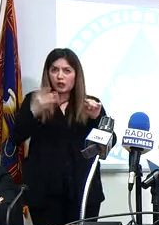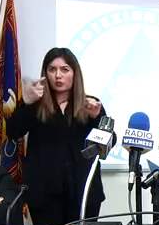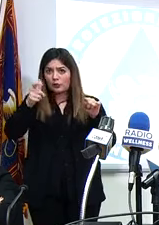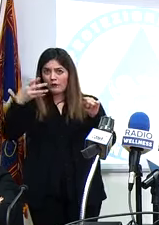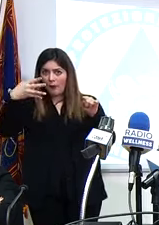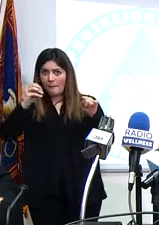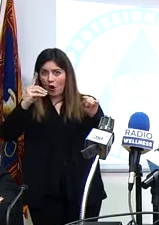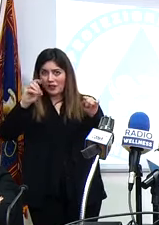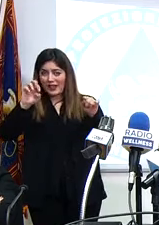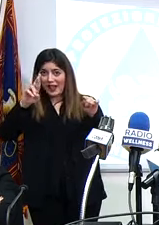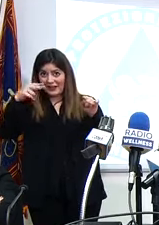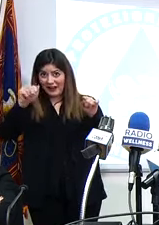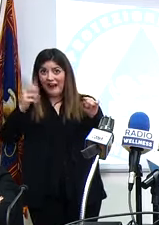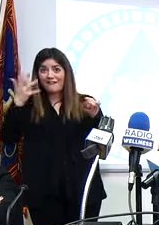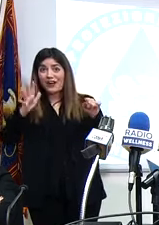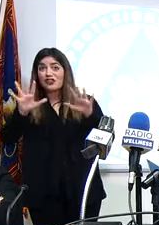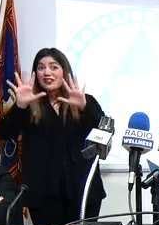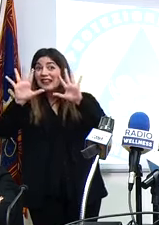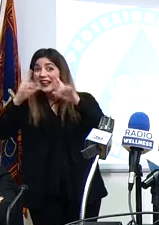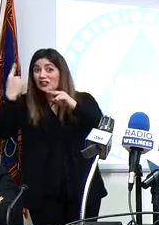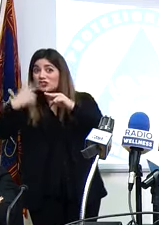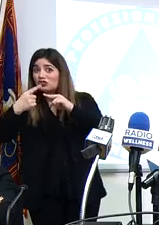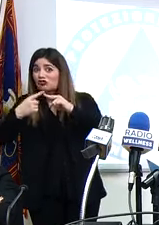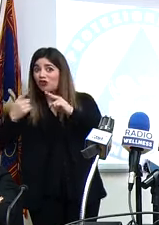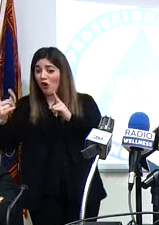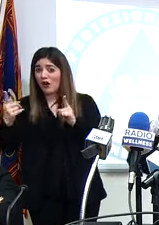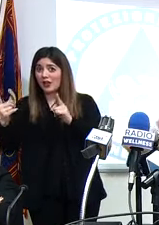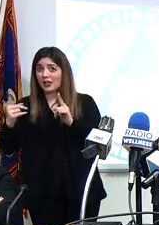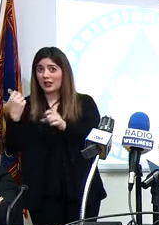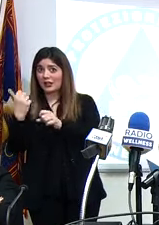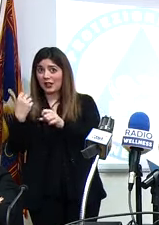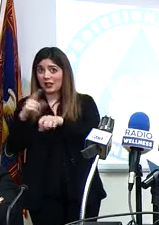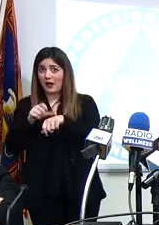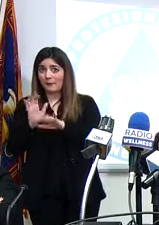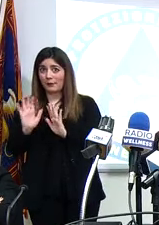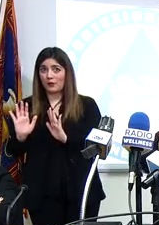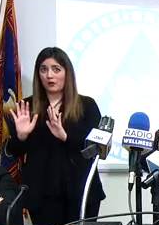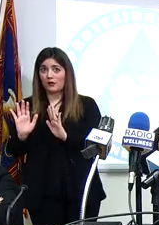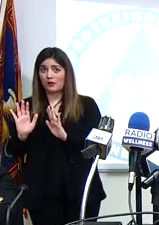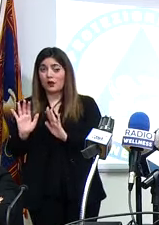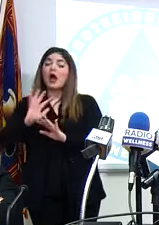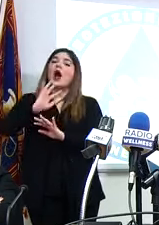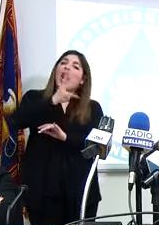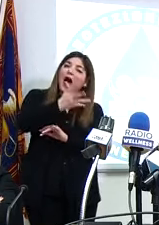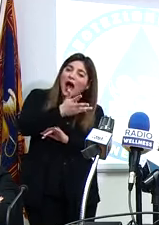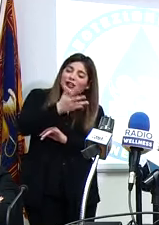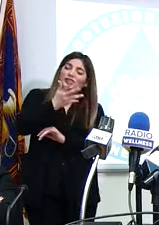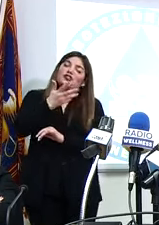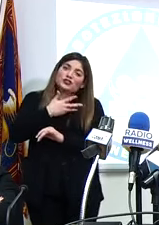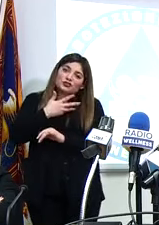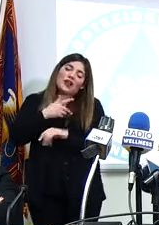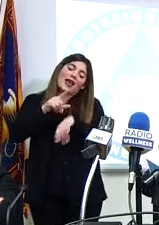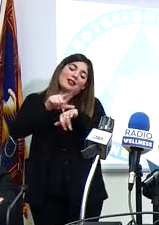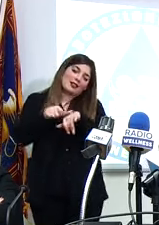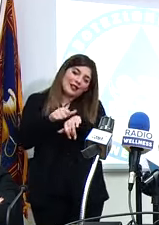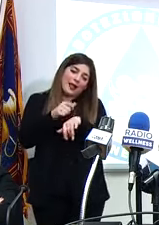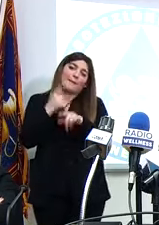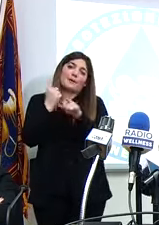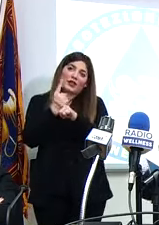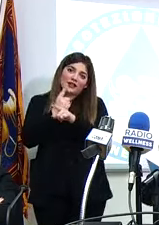in 10 giorni dalla pubblicazione della sequenza. Tutto il resto è il tempo regolatorio che si è dovuto per validare